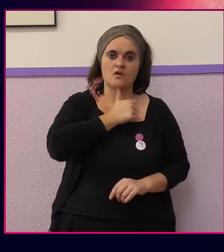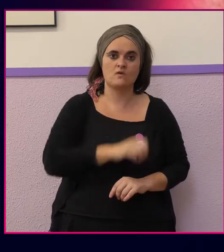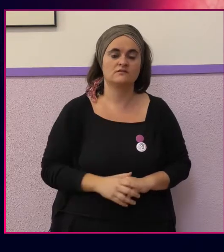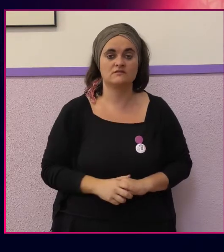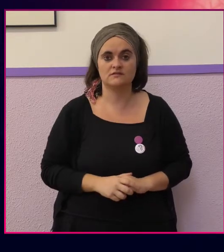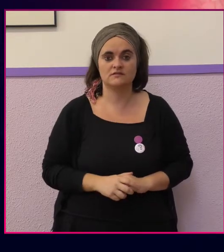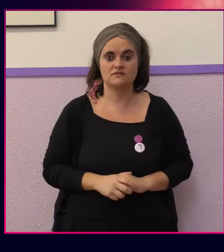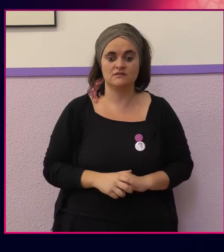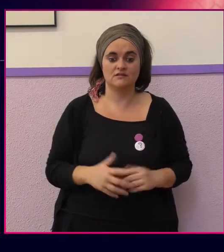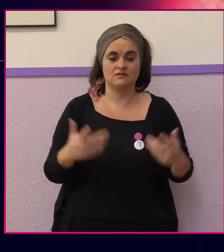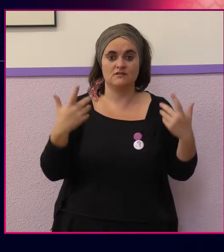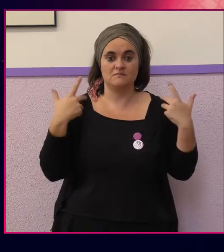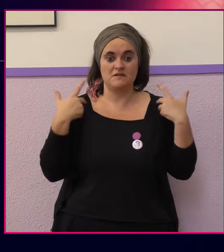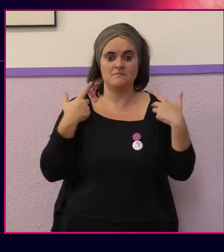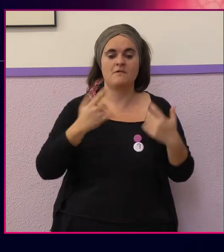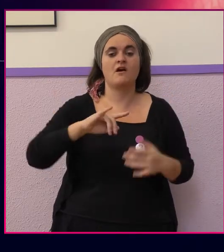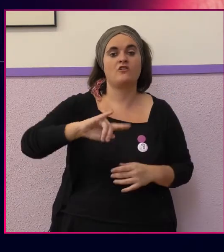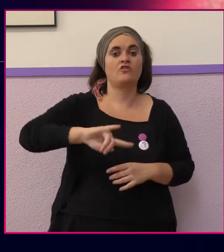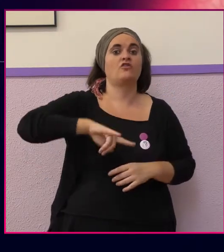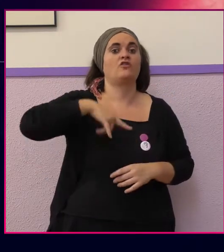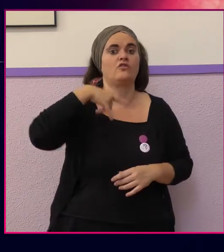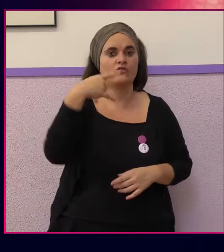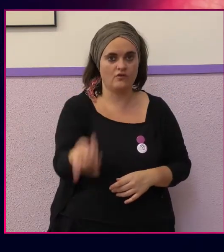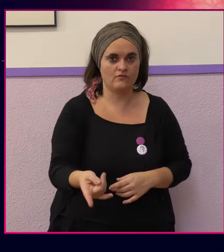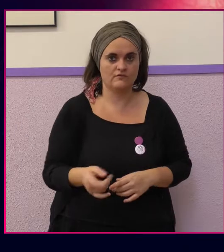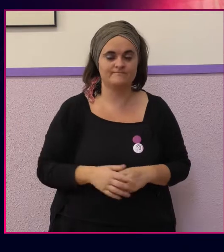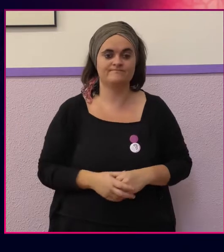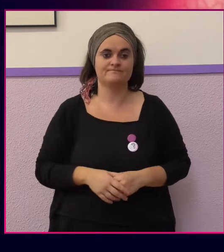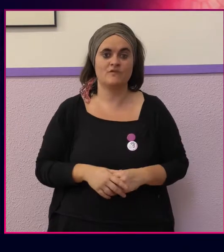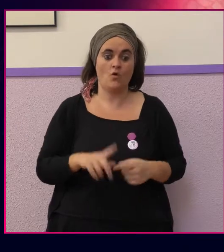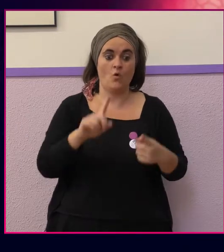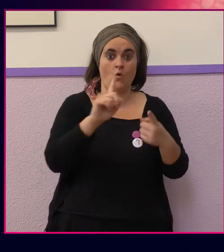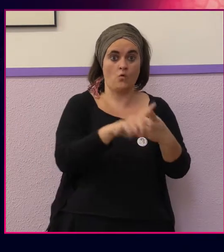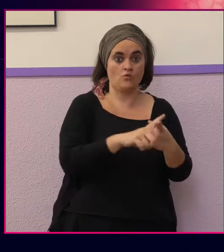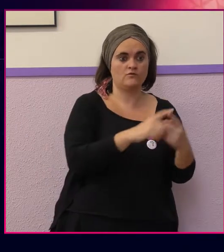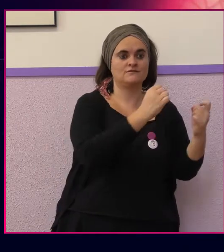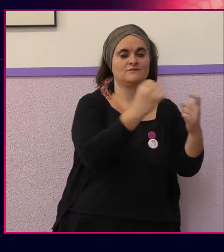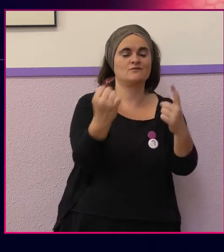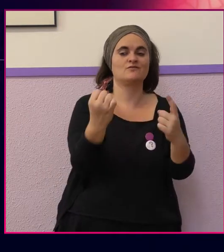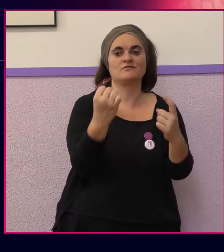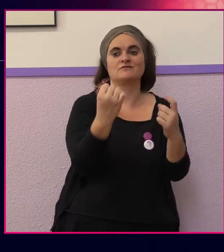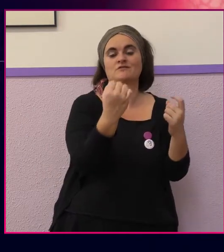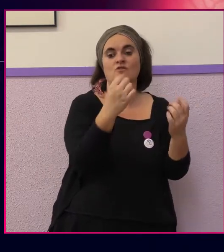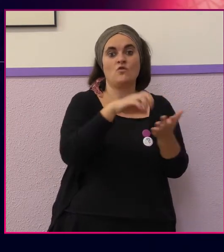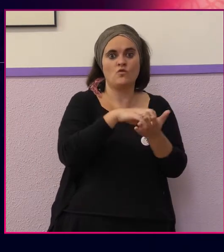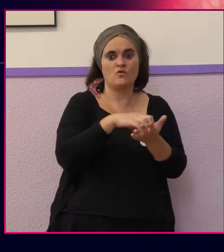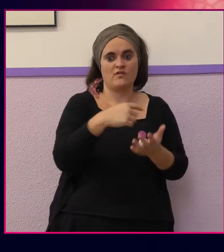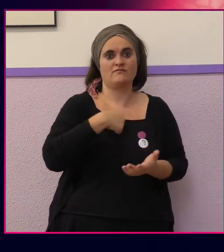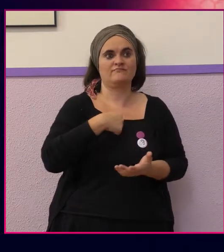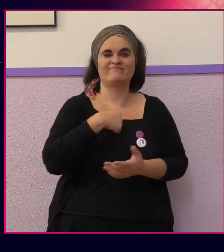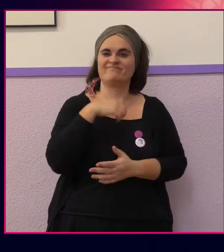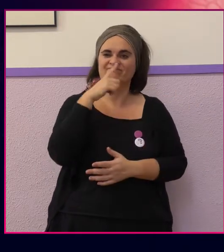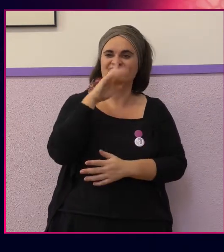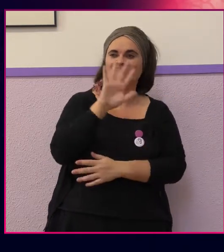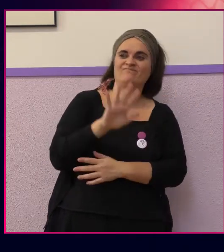biktimizatzen gaituzte. Instituzioek zalantzan jartzen dute gure hitza eta sarri ikusi